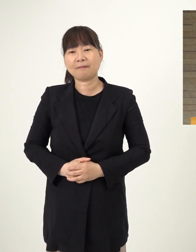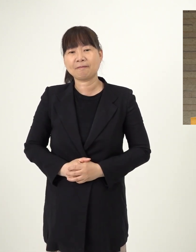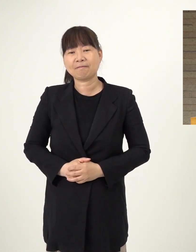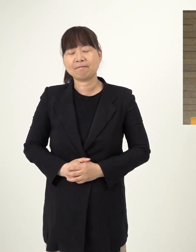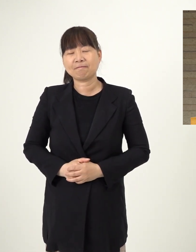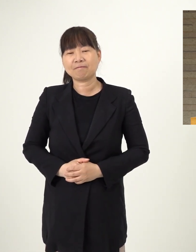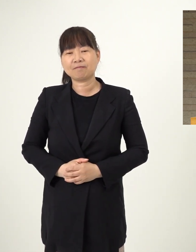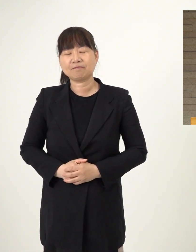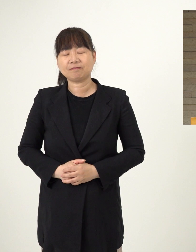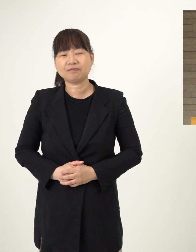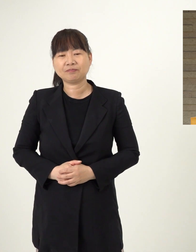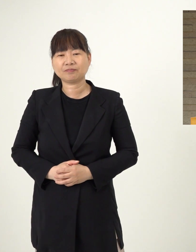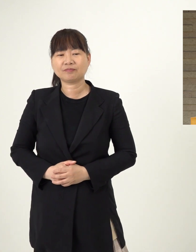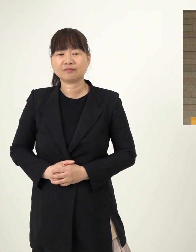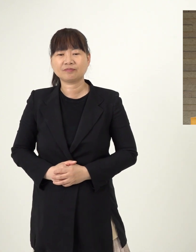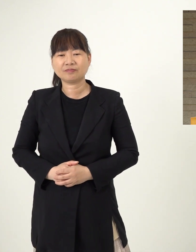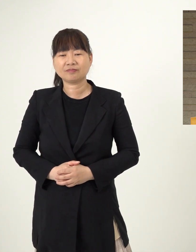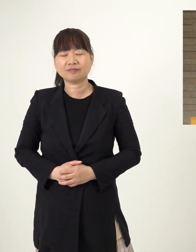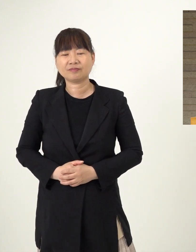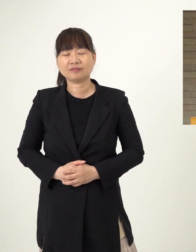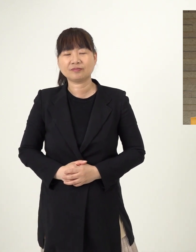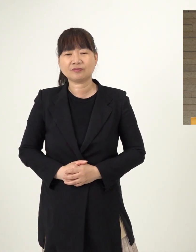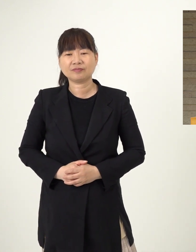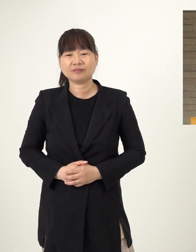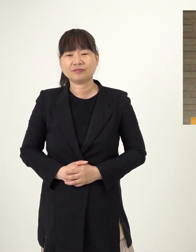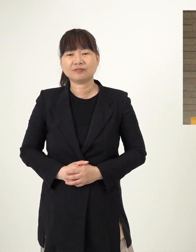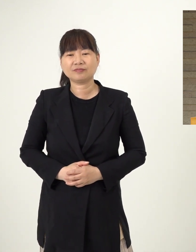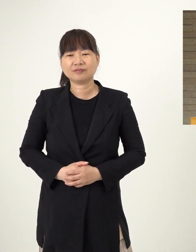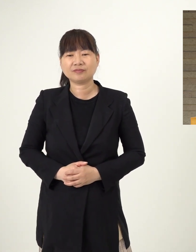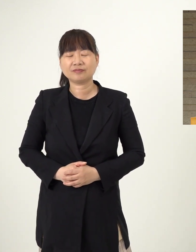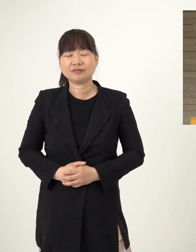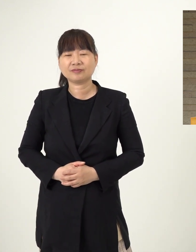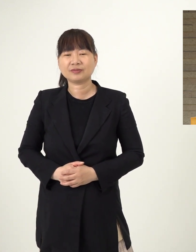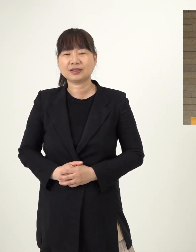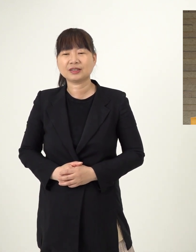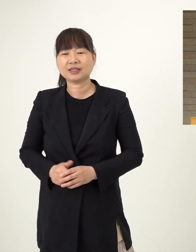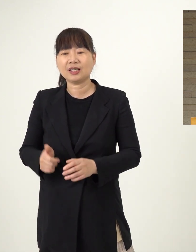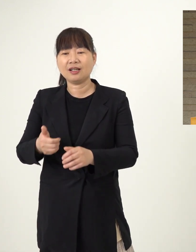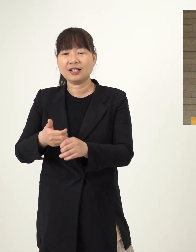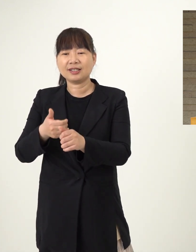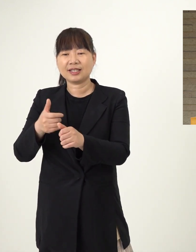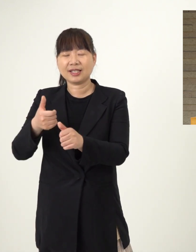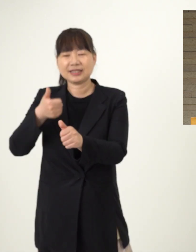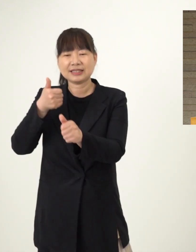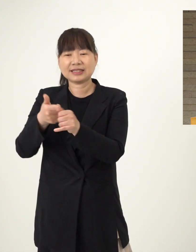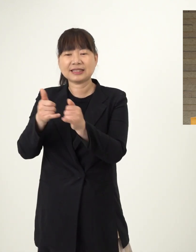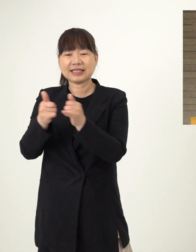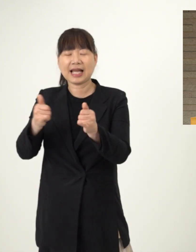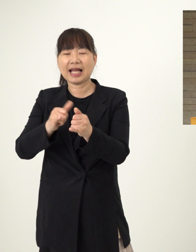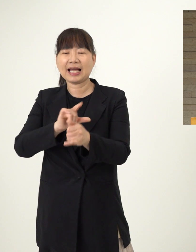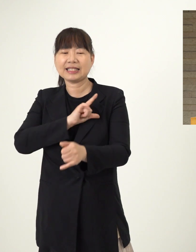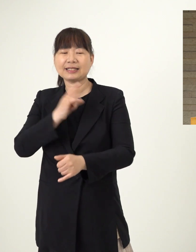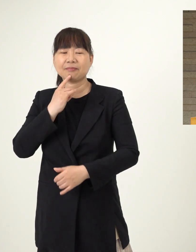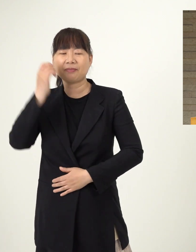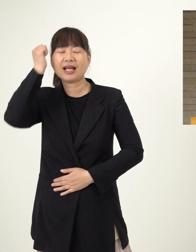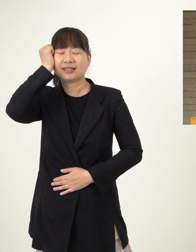강자의 원리를 따라서 항상 역사의 평가는 승자의 몫이에요. 보면